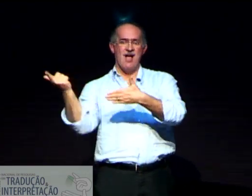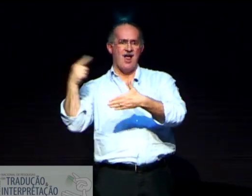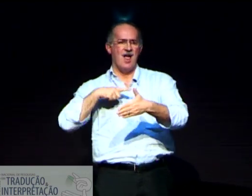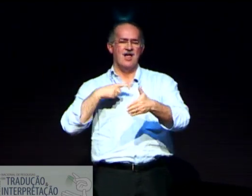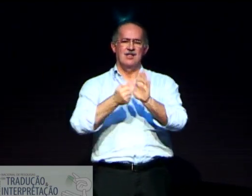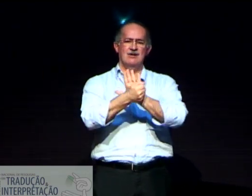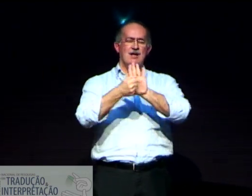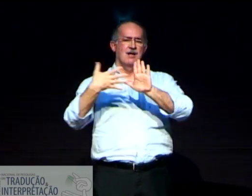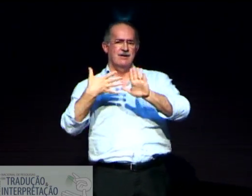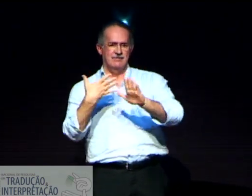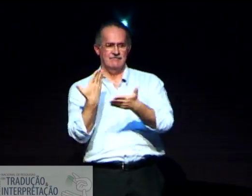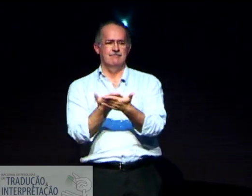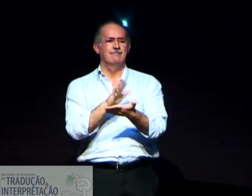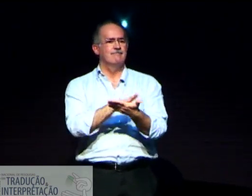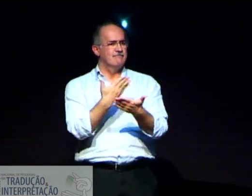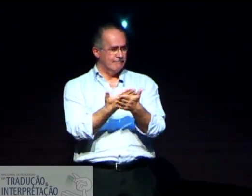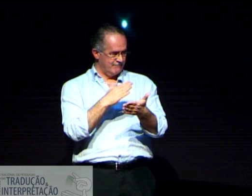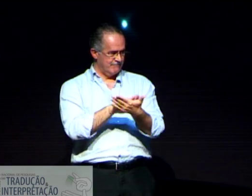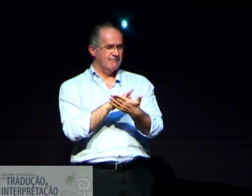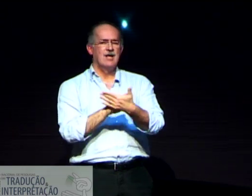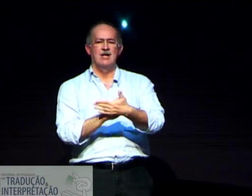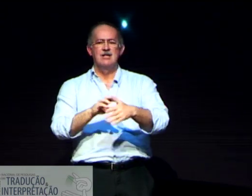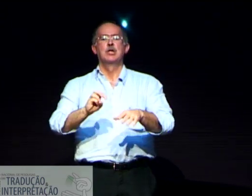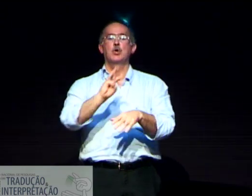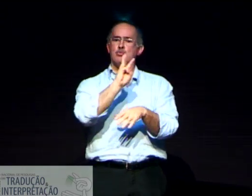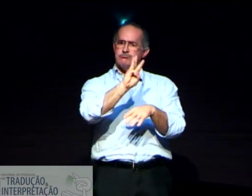Nós temos os avatares também.